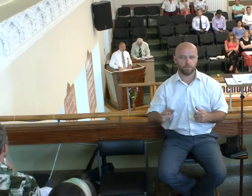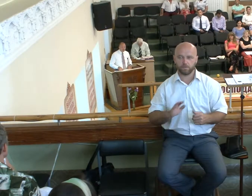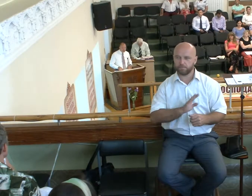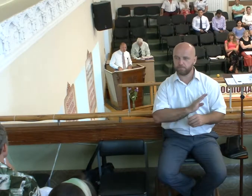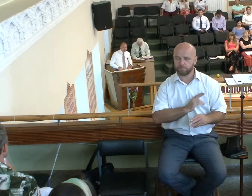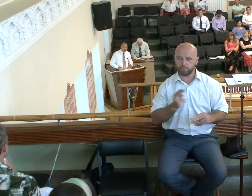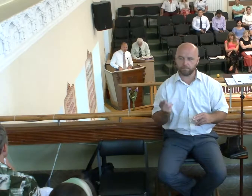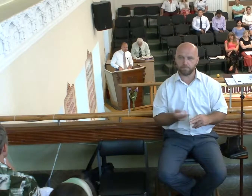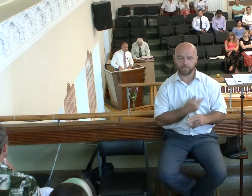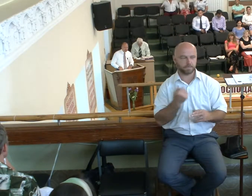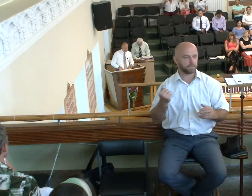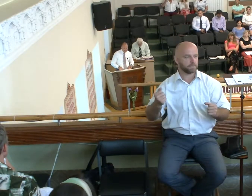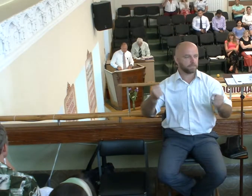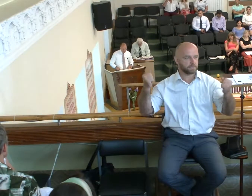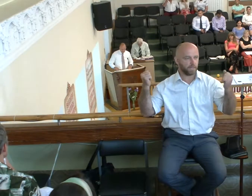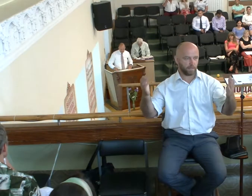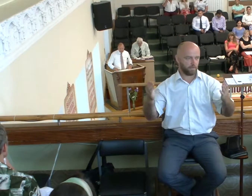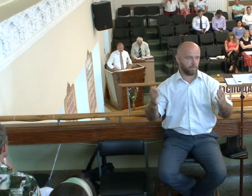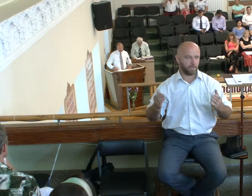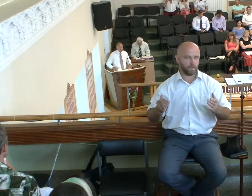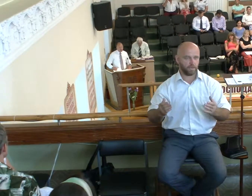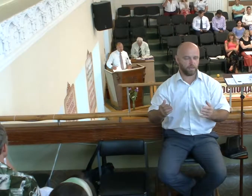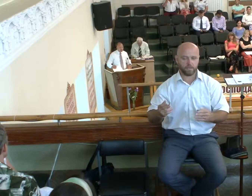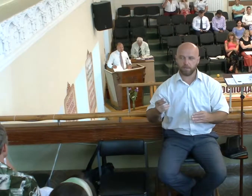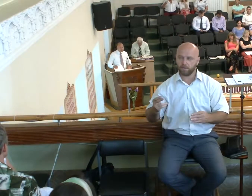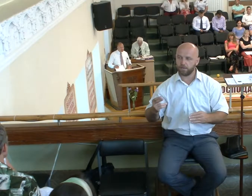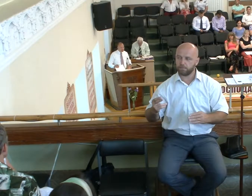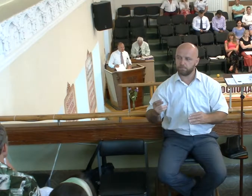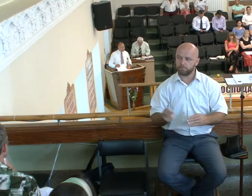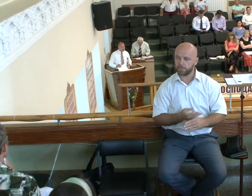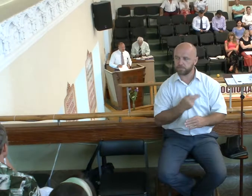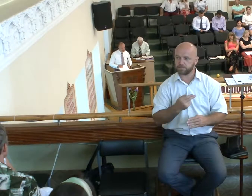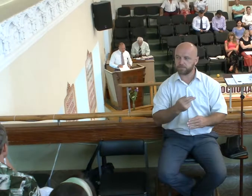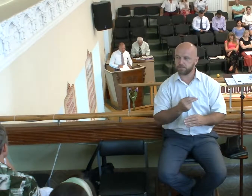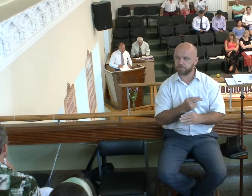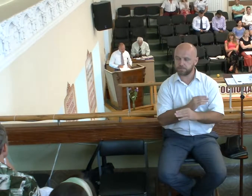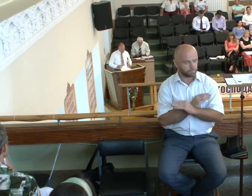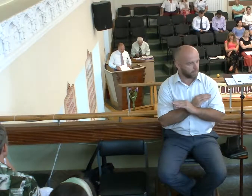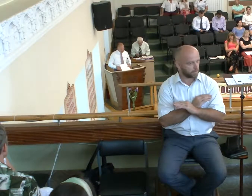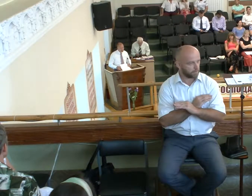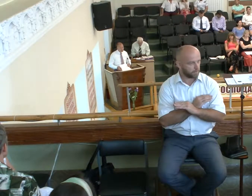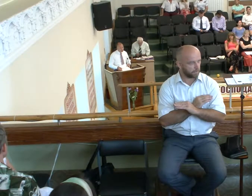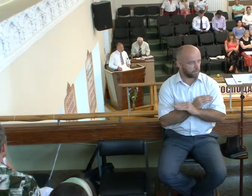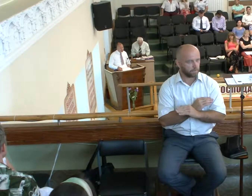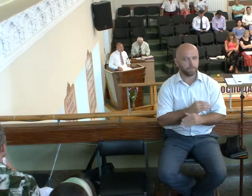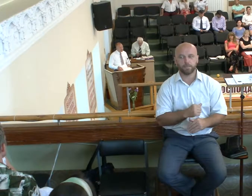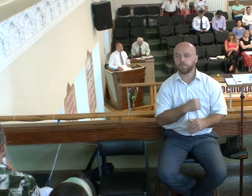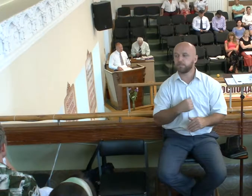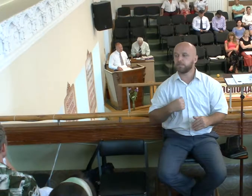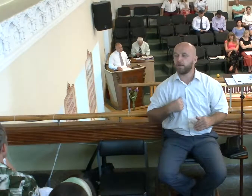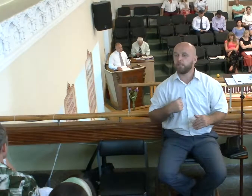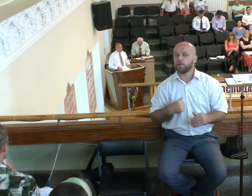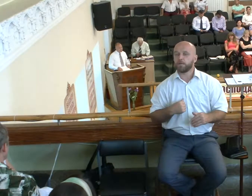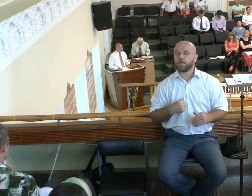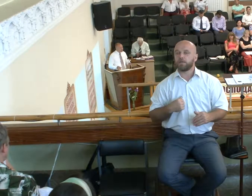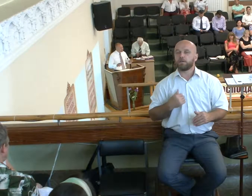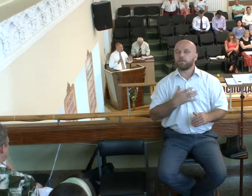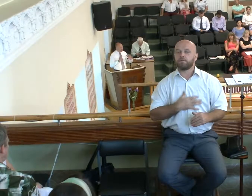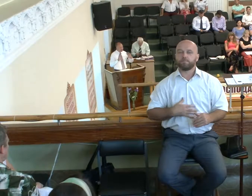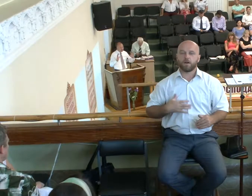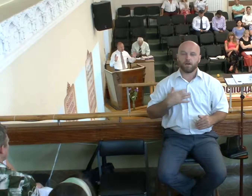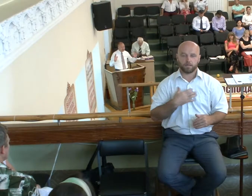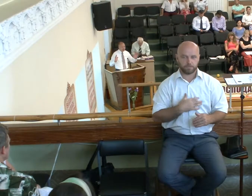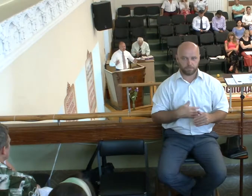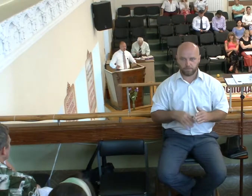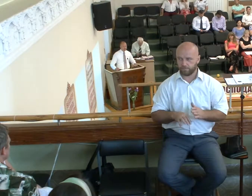а кому бессмертие. И самый главный выбор, который приходится делать нам в жизни, помимо